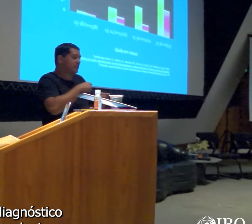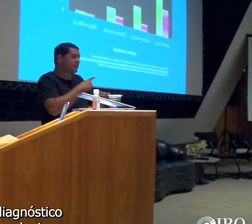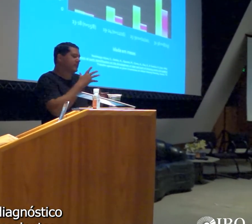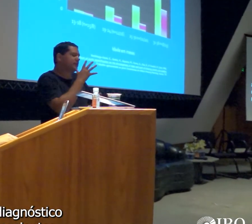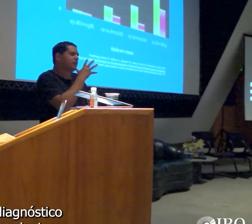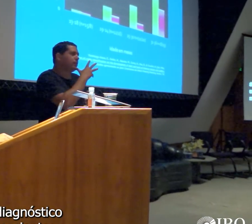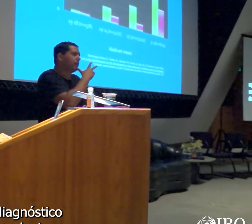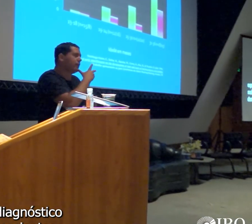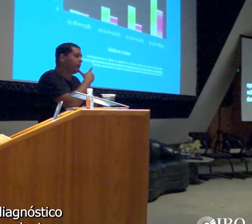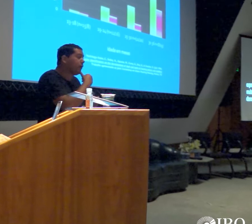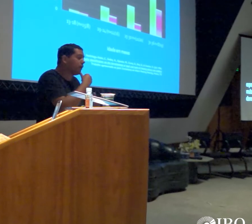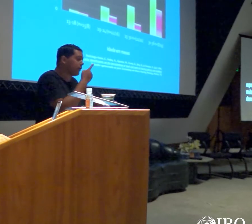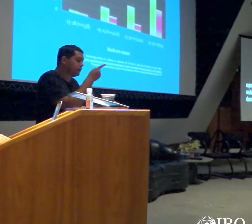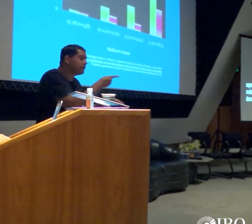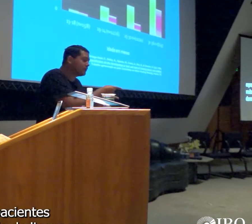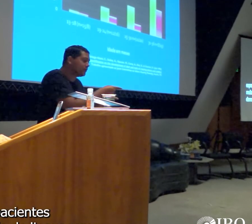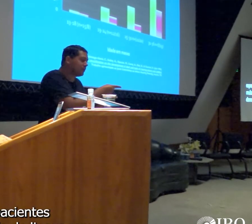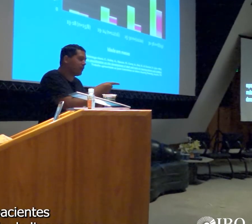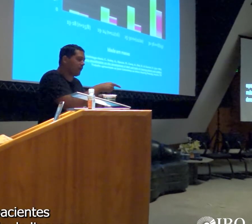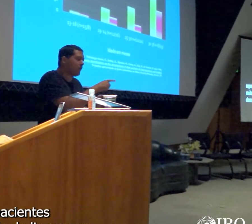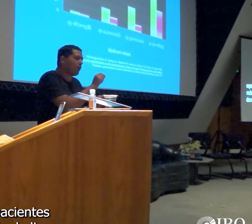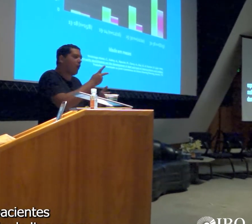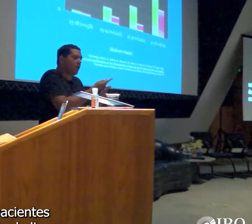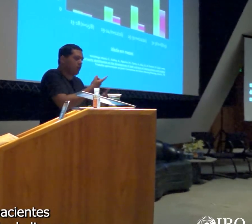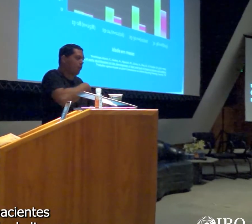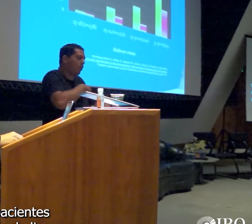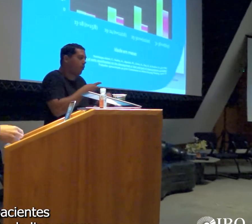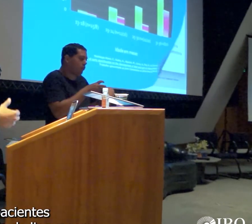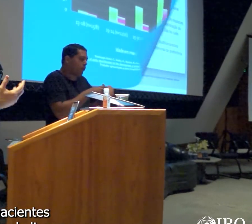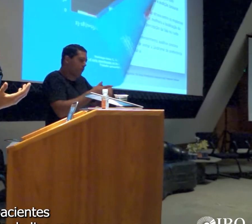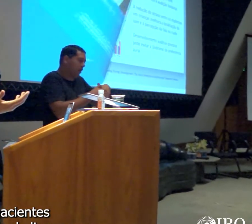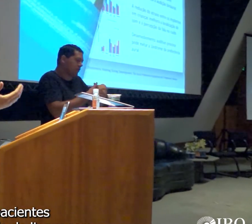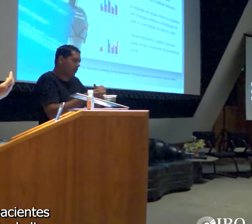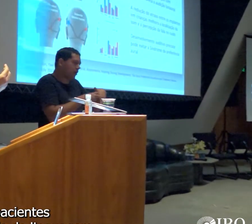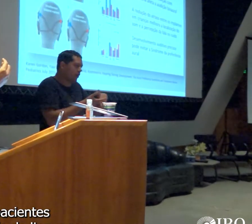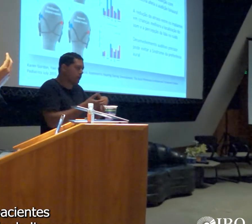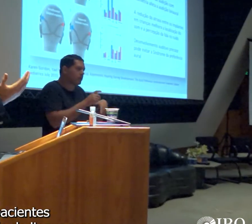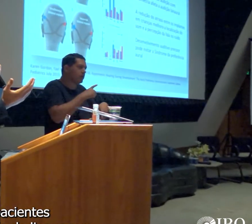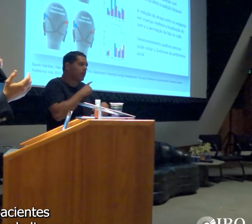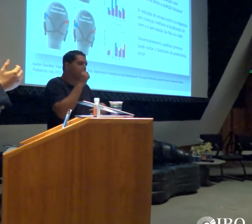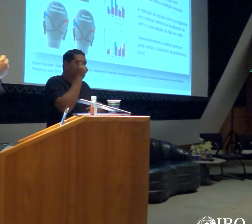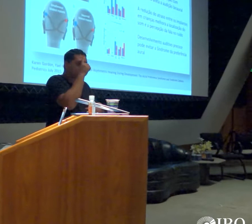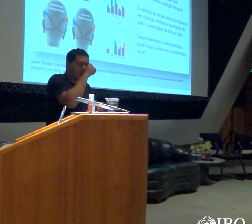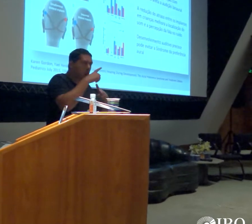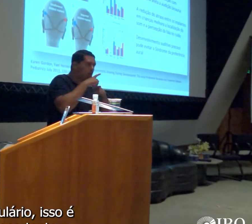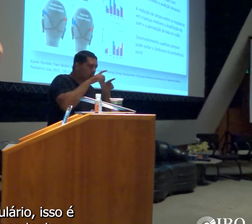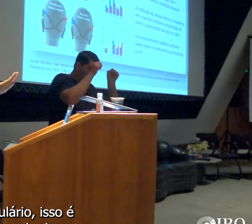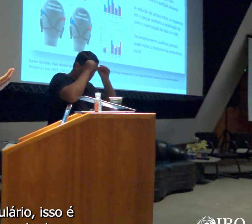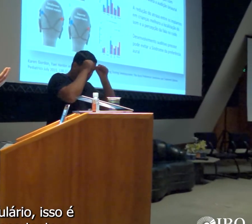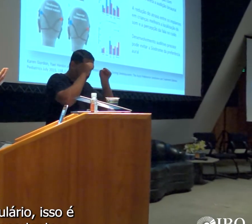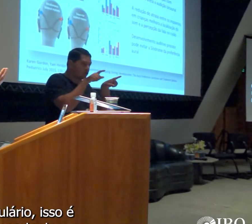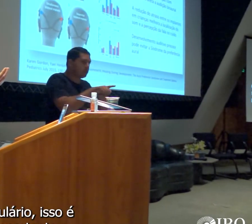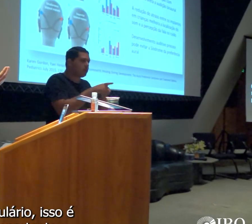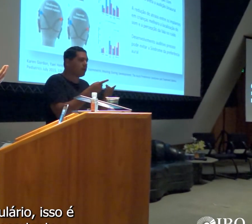diagnóstico para os nossos pacientes, esses nossos pacientes eles vão ter dificuldade de linguagem,